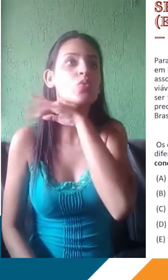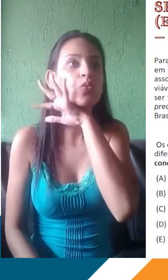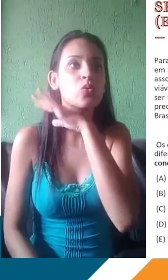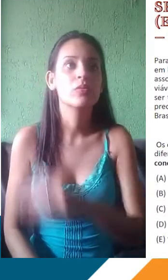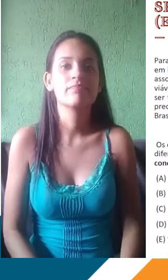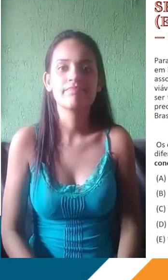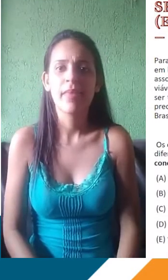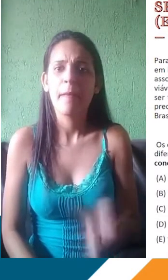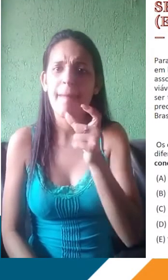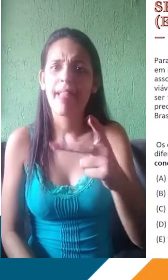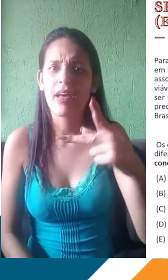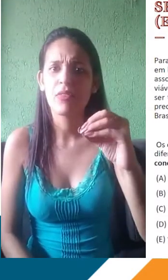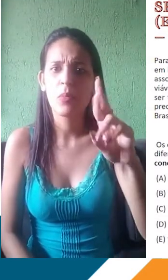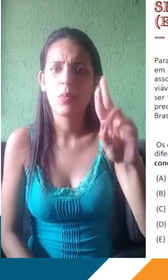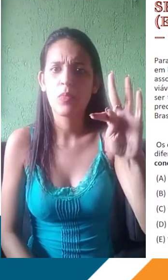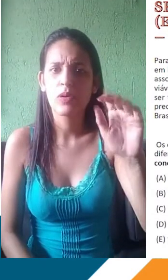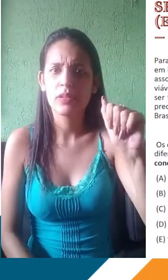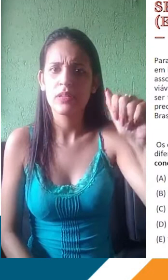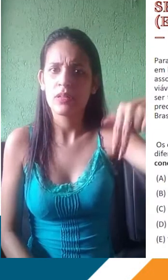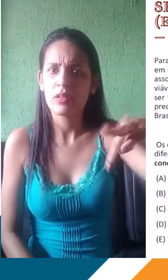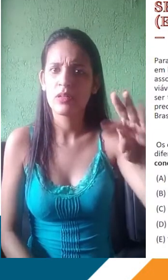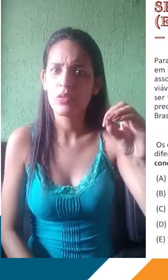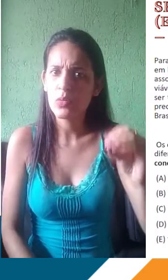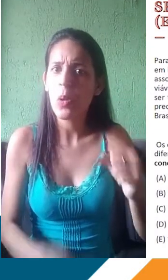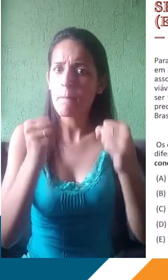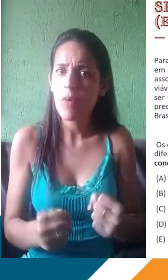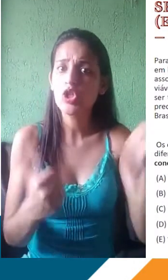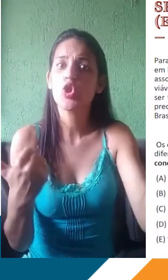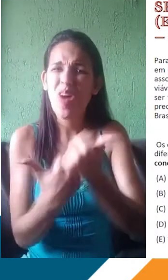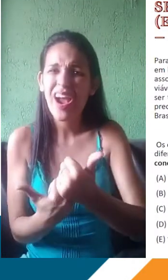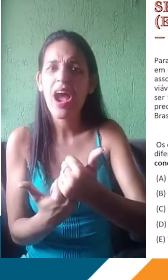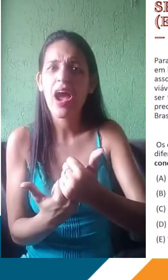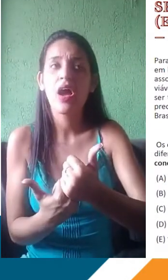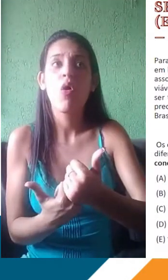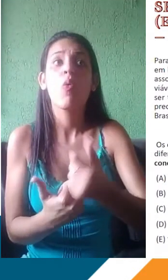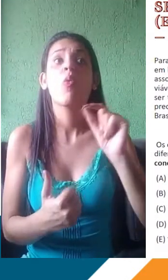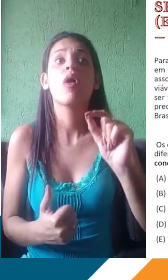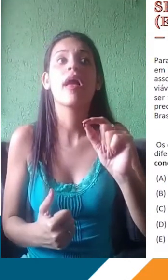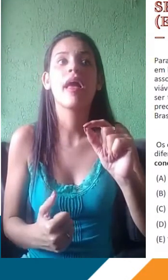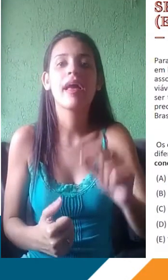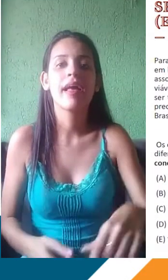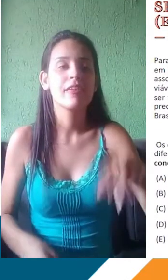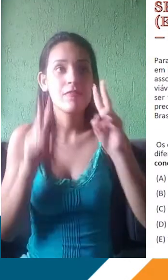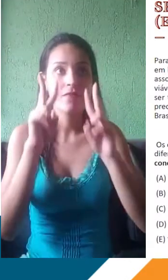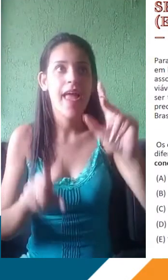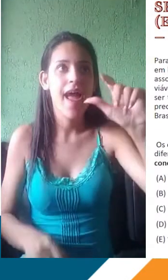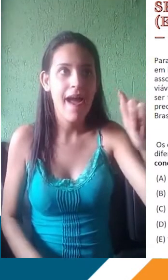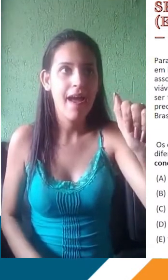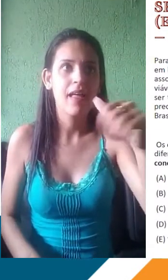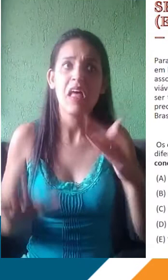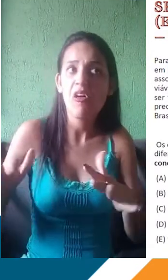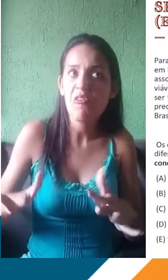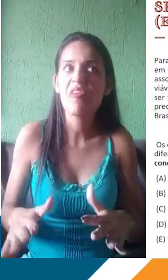que ocorre em A. Talvez as favelas cariocas fossem lugares nobres e seguros. B. Acreditava-se por